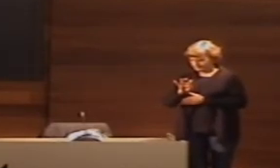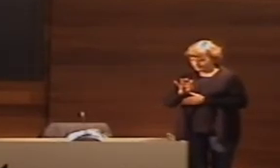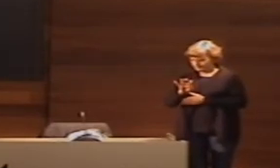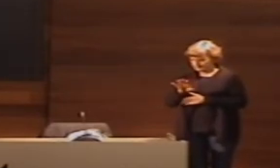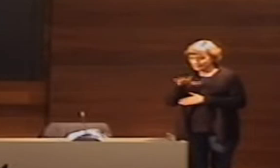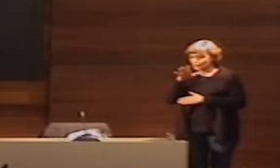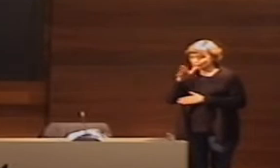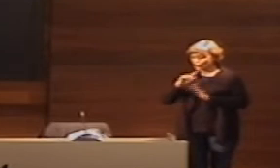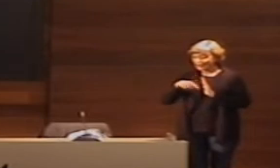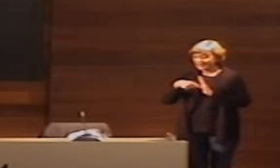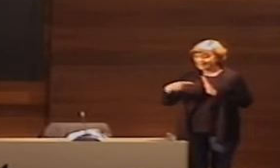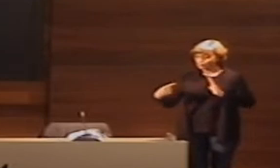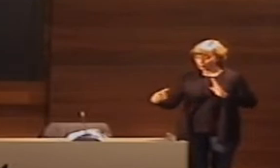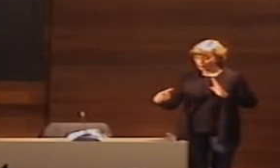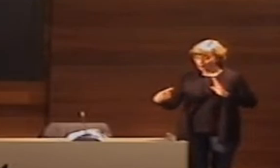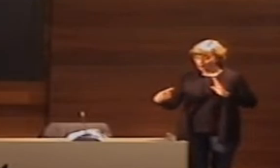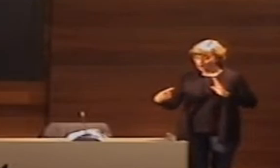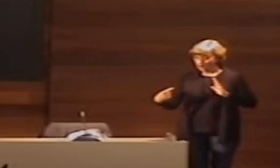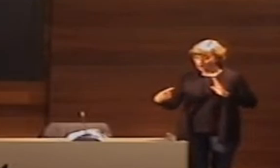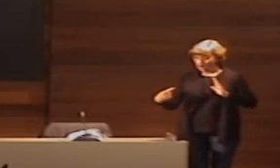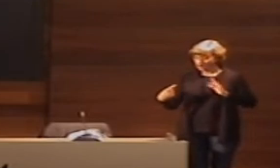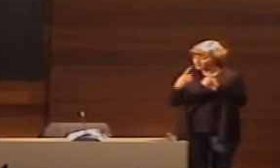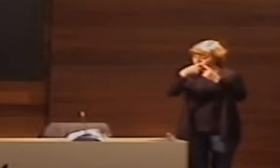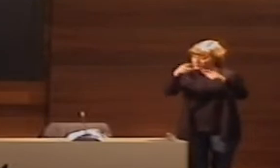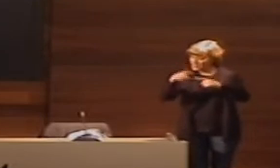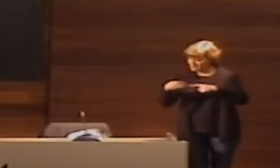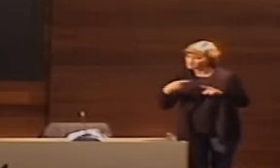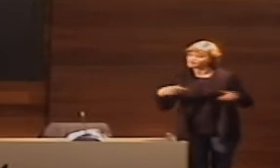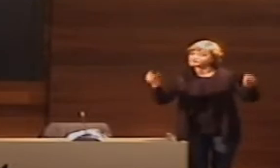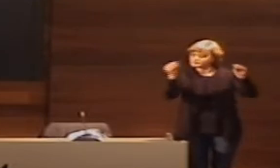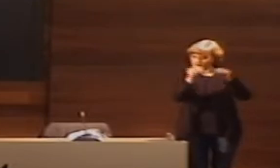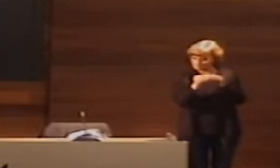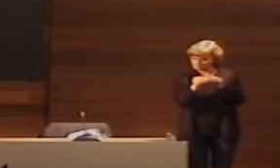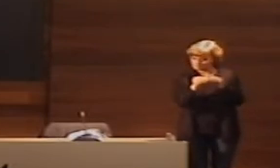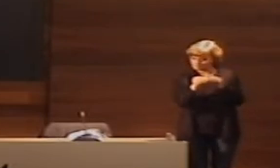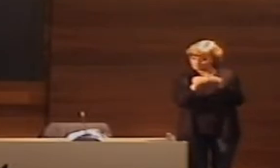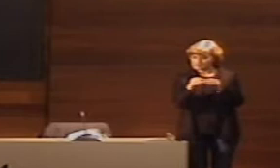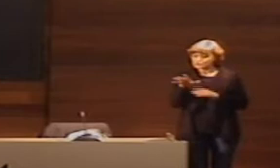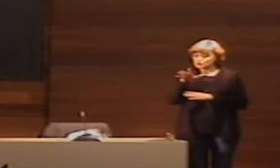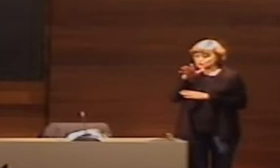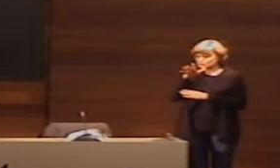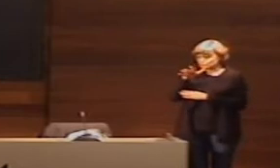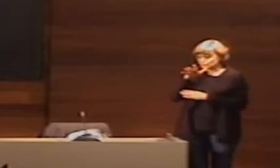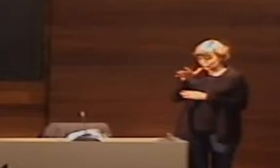antes de que Guipúzcoa es asimétrica, estoy completamente de acuerdo. Unos